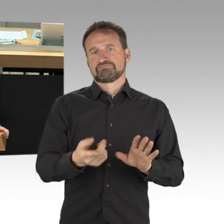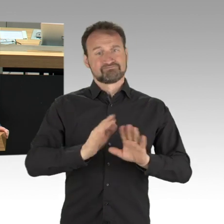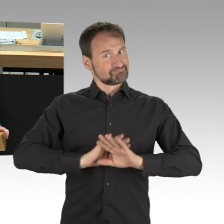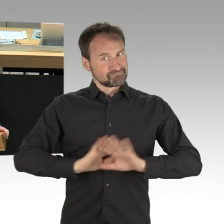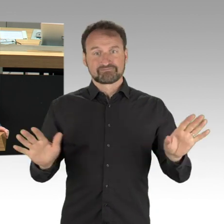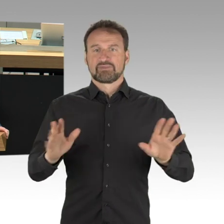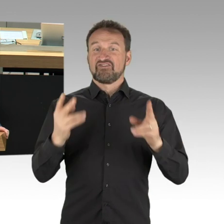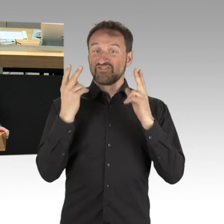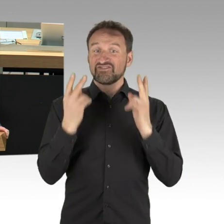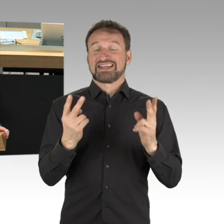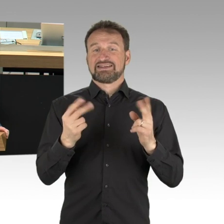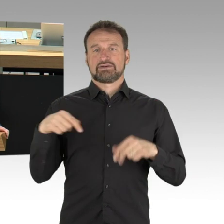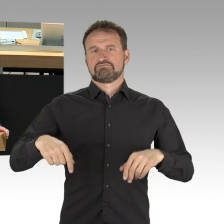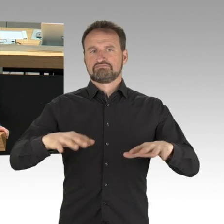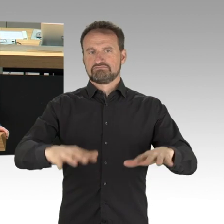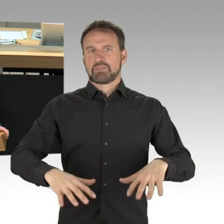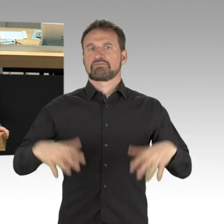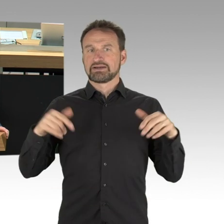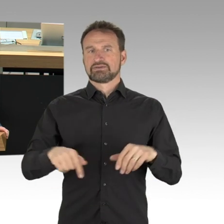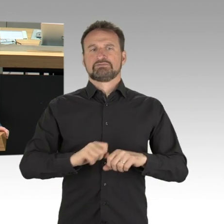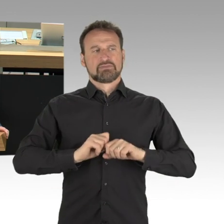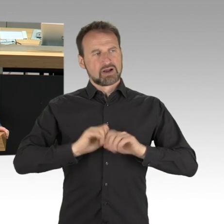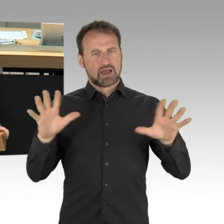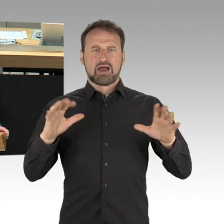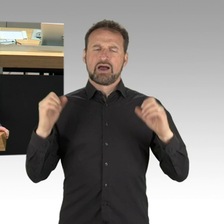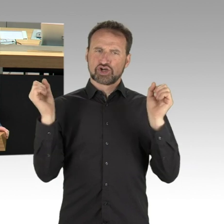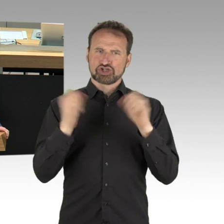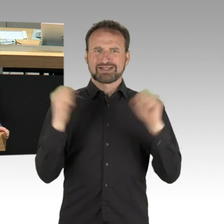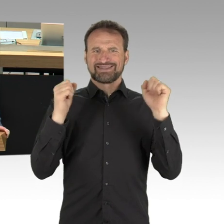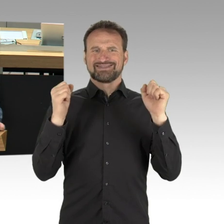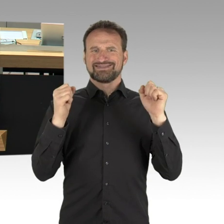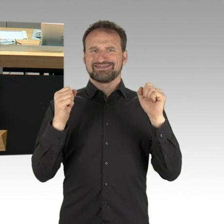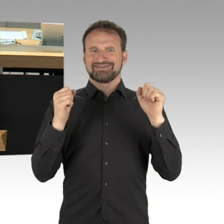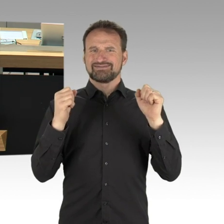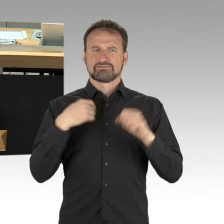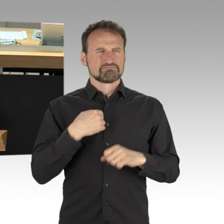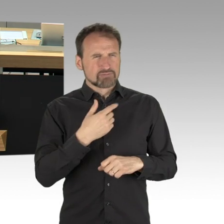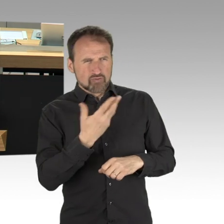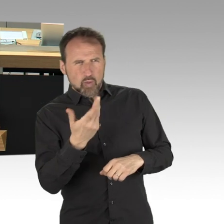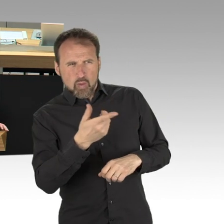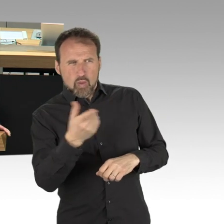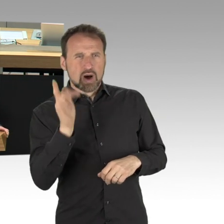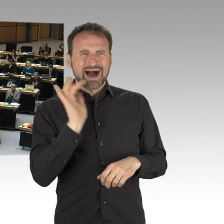gibt, dass in Berlin nicht ein Fingerbreit Platz ist für Antisemitismus.